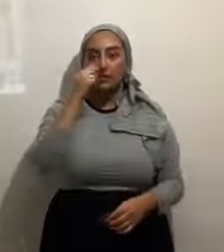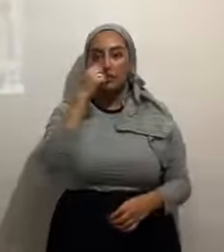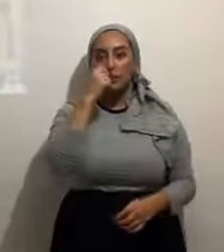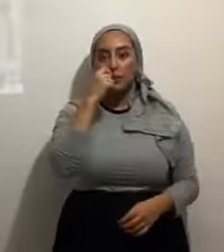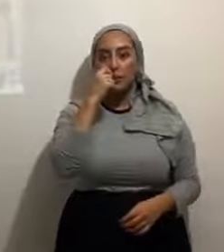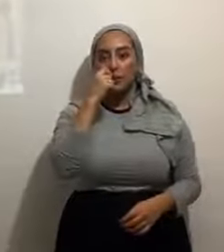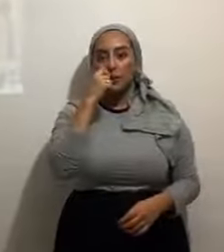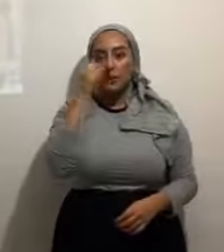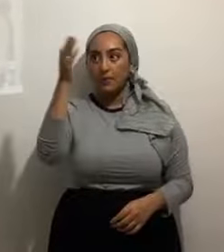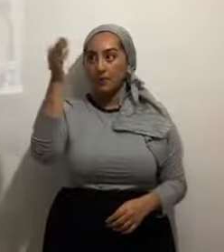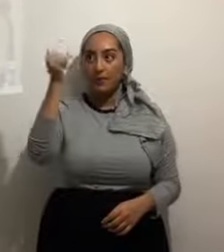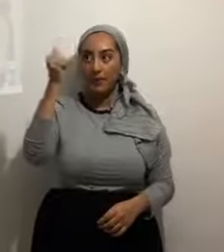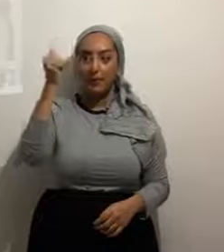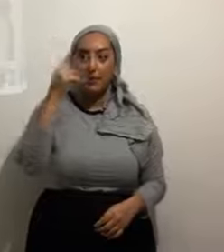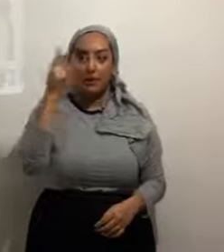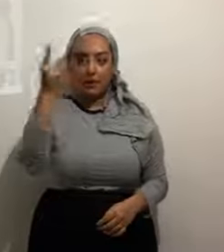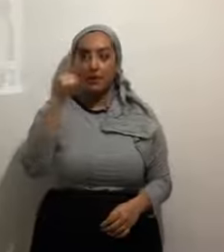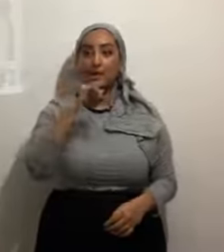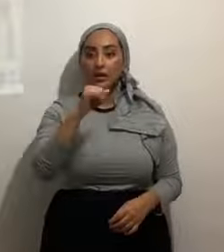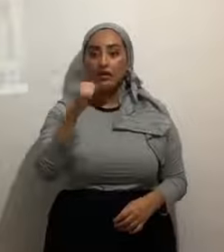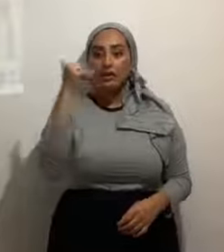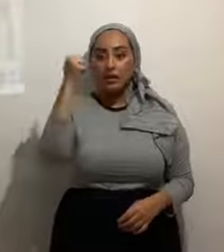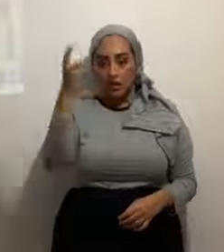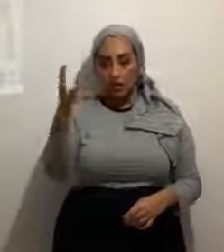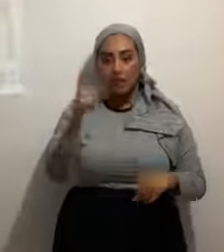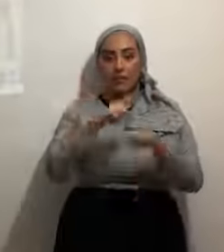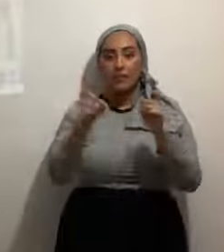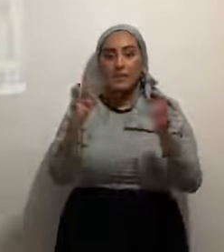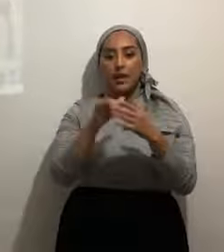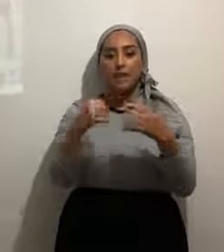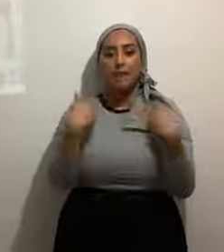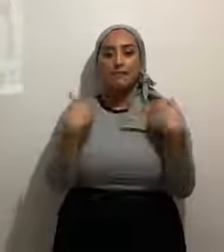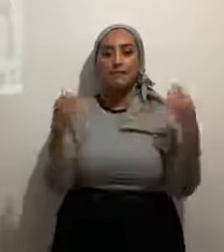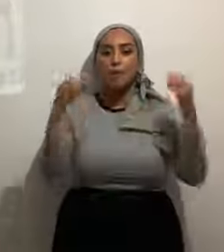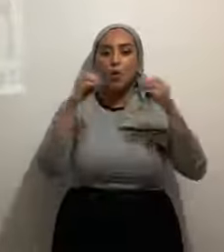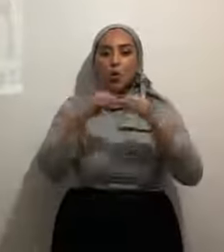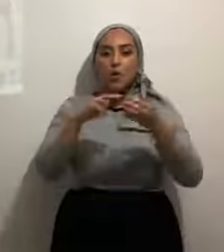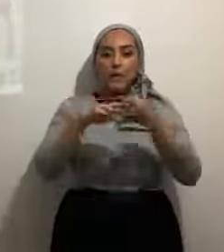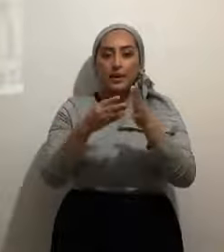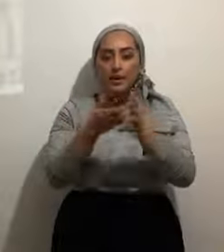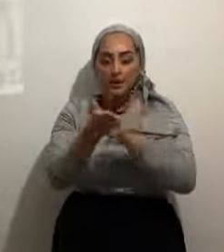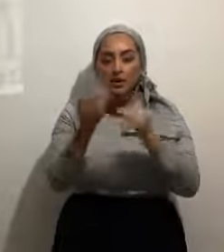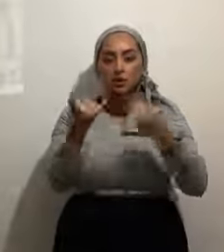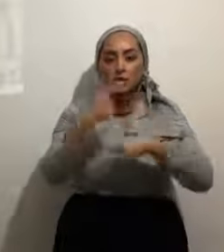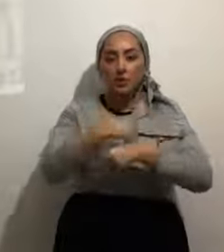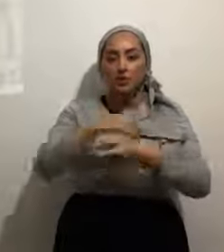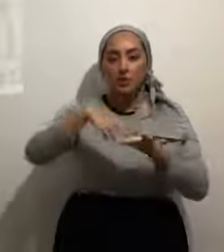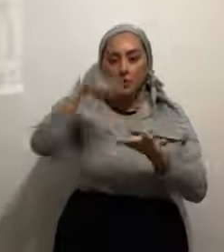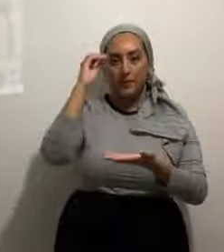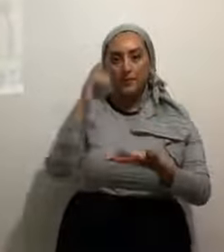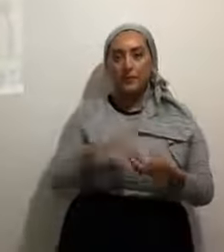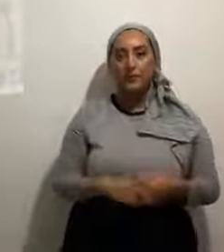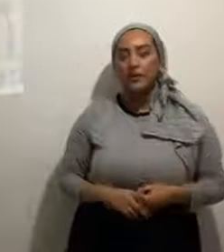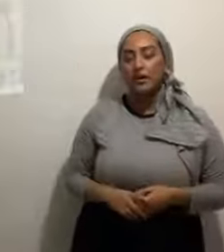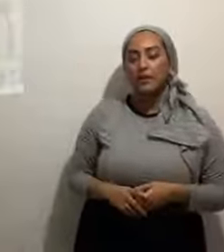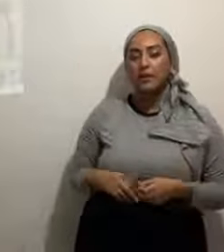que es Yahshua. Pero esto tiene un trasfondo más profundo y ahorita lo vamos a ver. El trasfondo es que